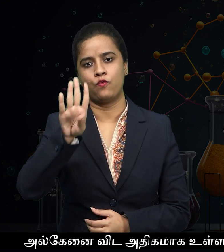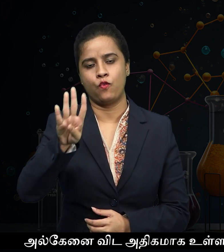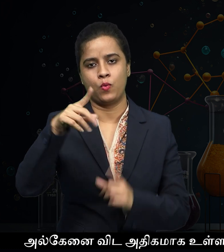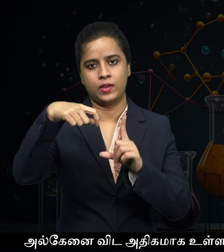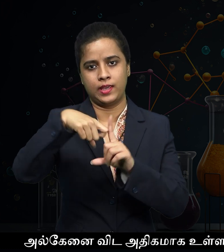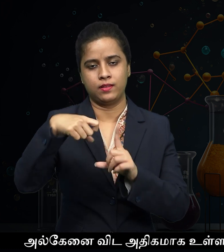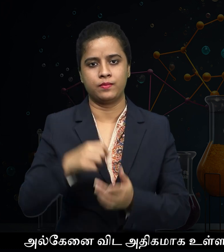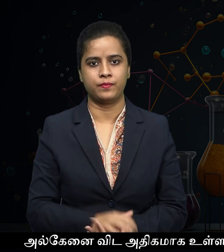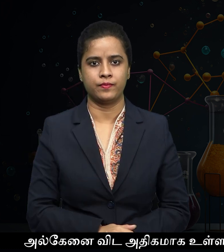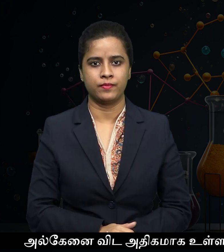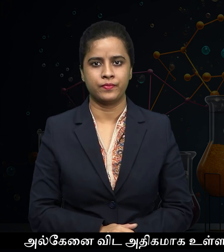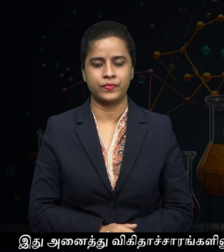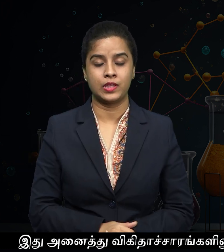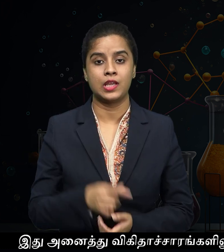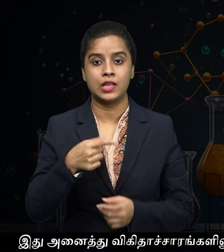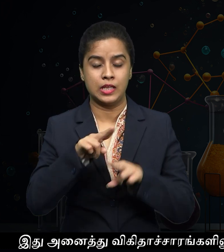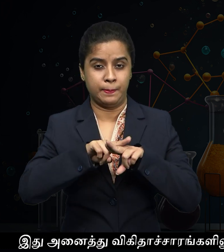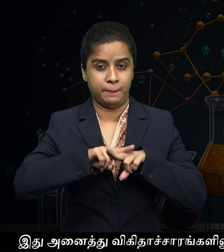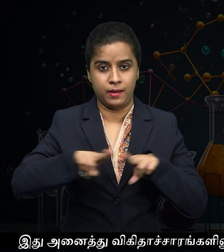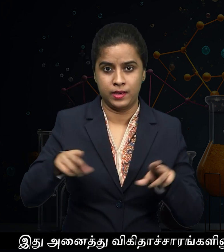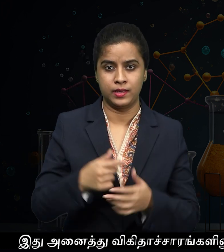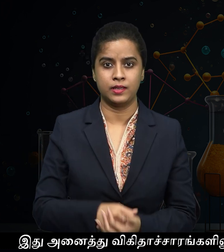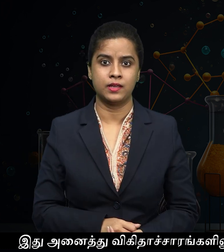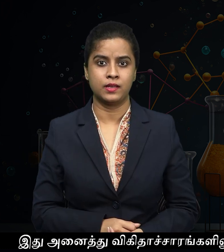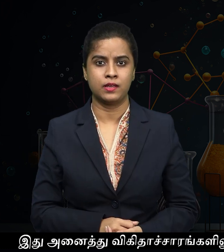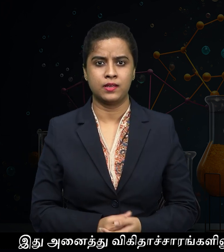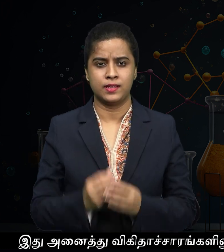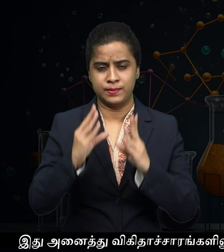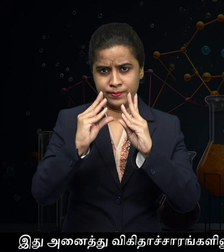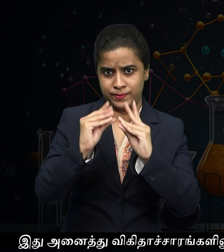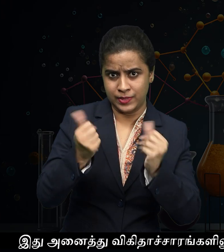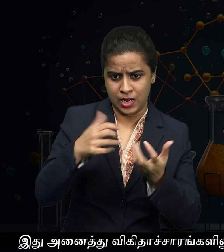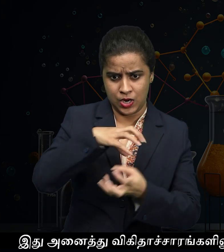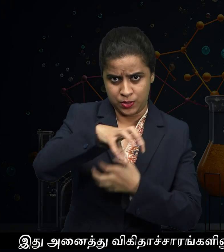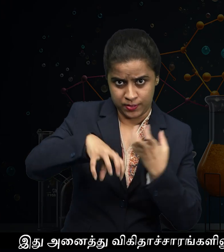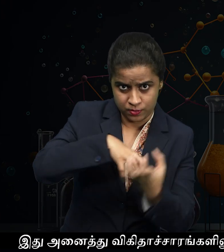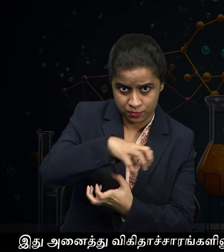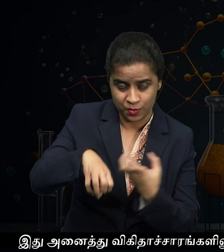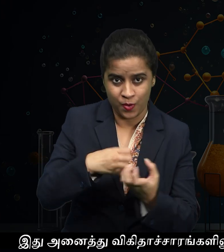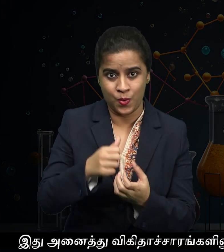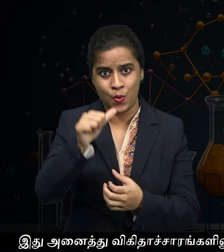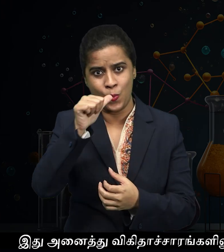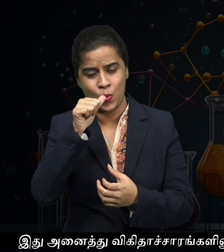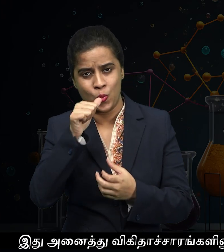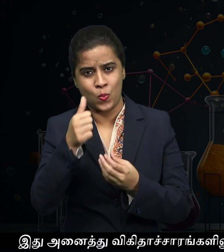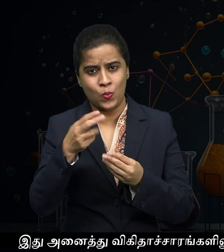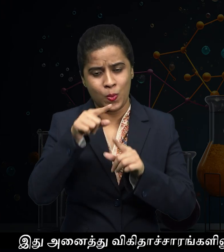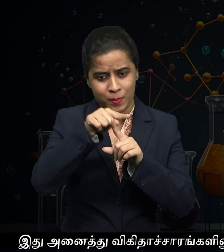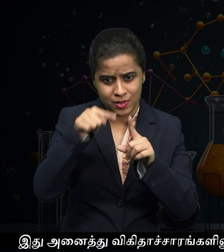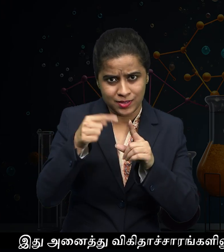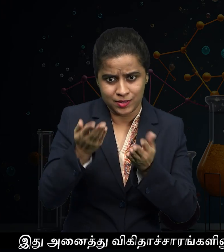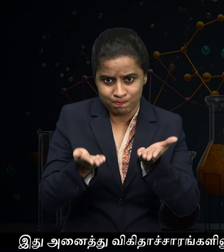184 கெல்வின். இது அனைத்து விகிதாசாரங்களிலும் தண்ணீருடன் கலக்கக்கூடியது.